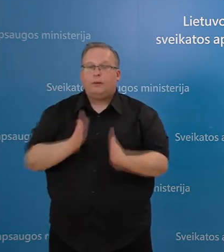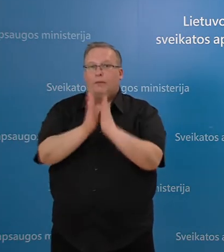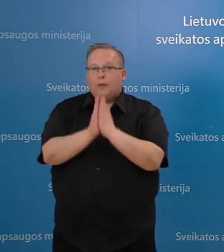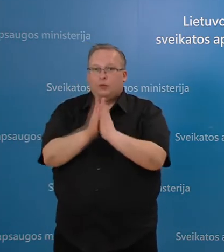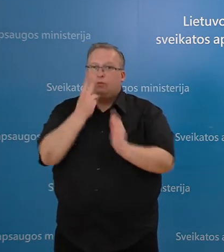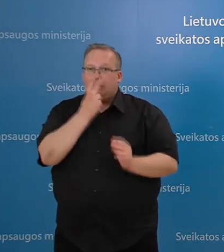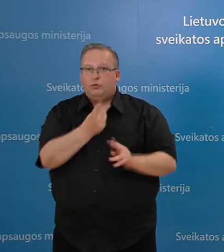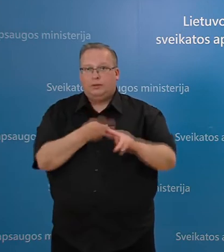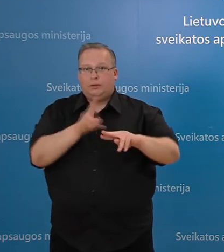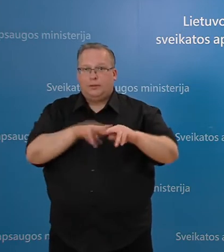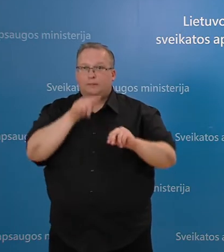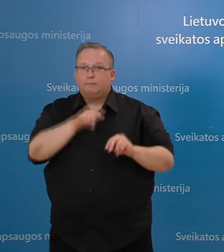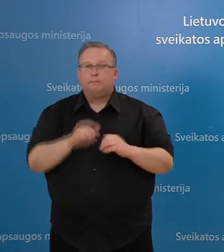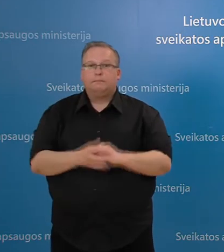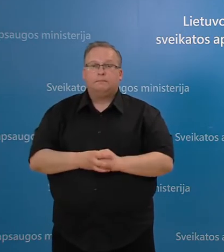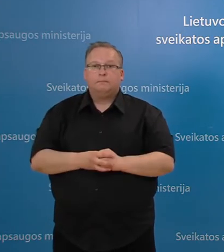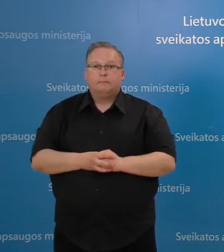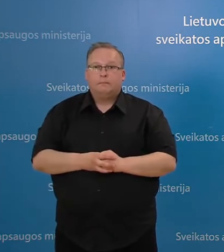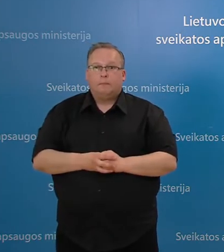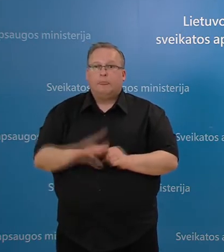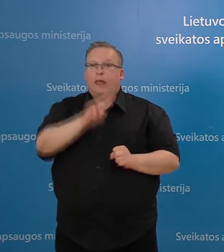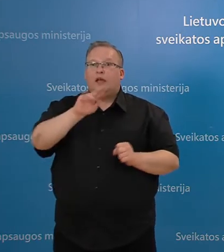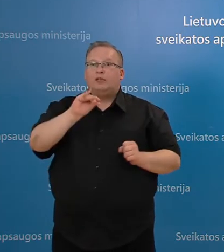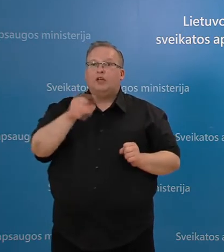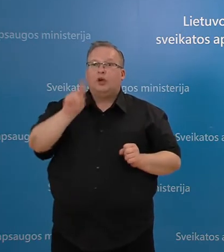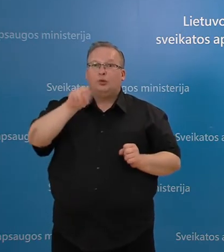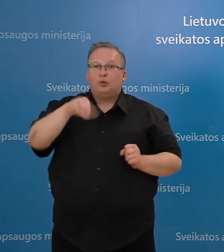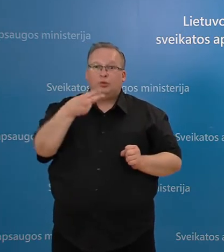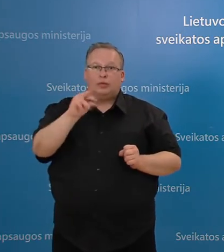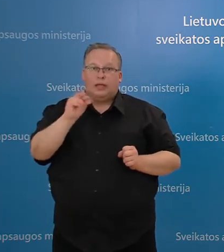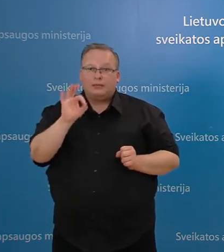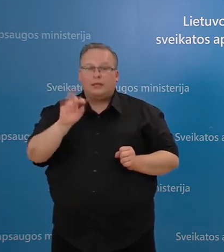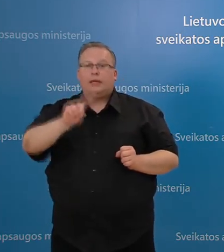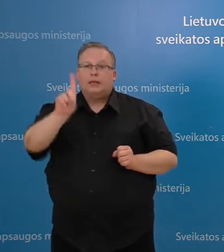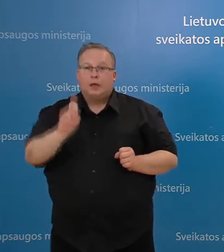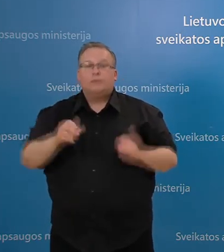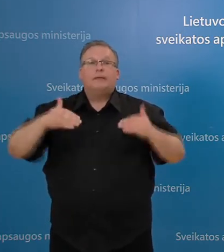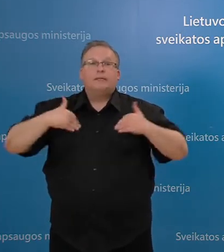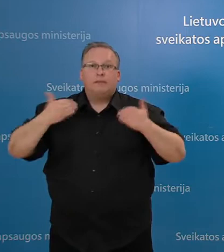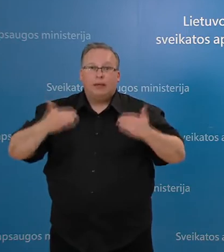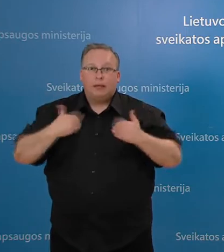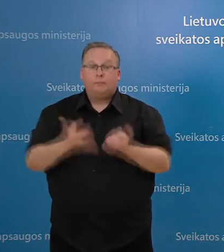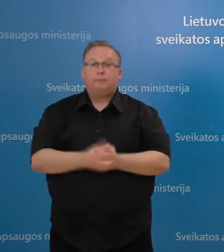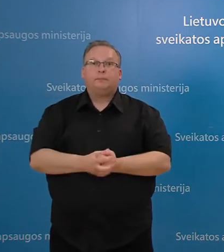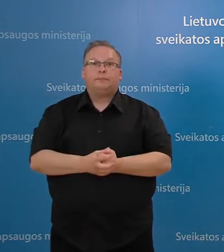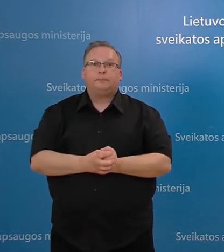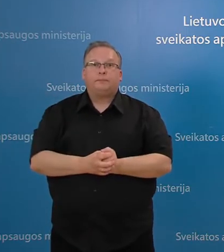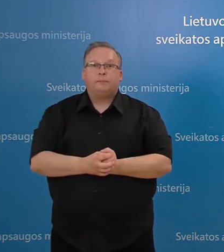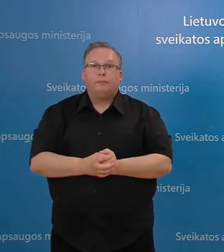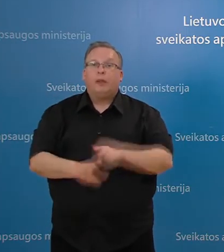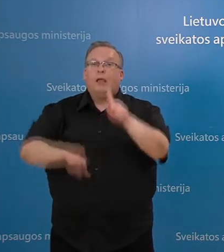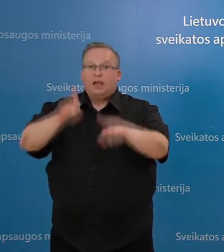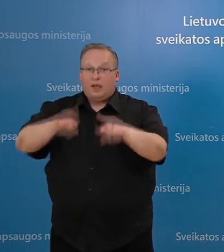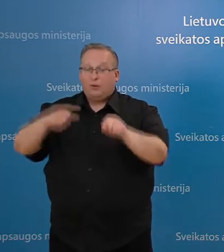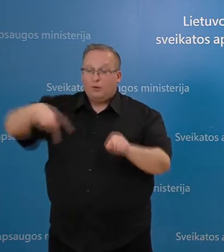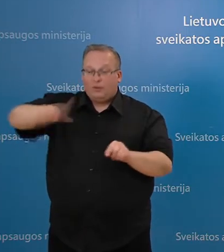tai. Tai turime Žiedūnės klausimą. Taip, laba diena. Kai kurios